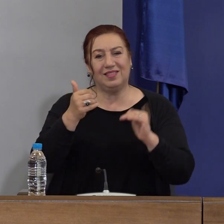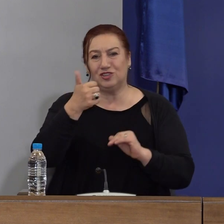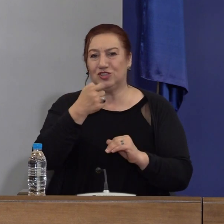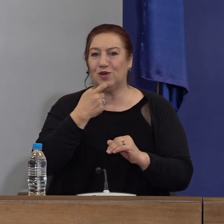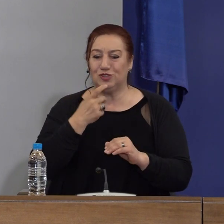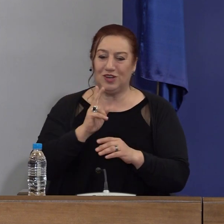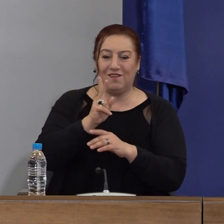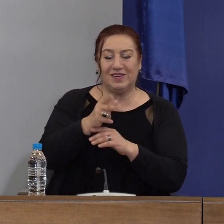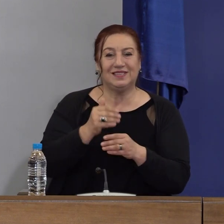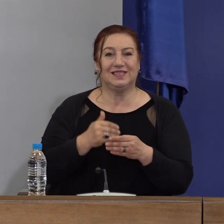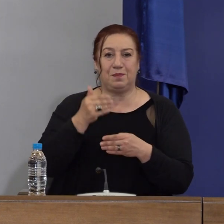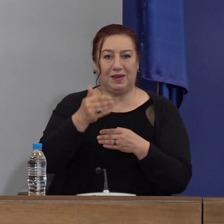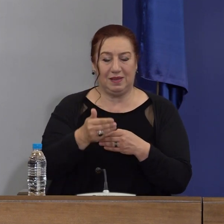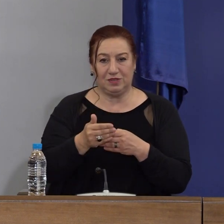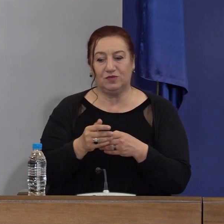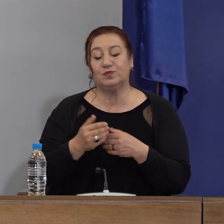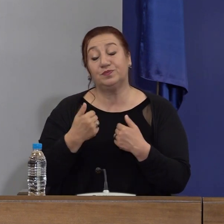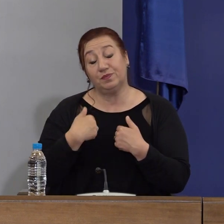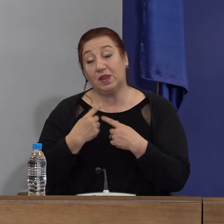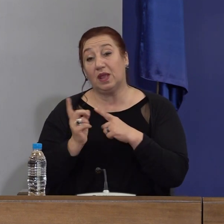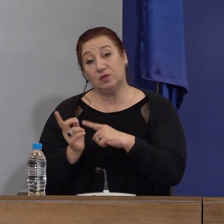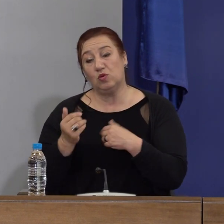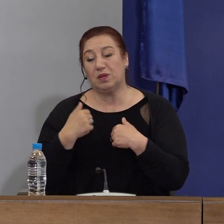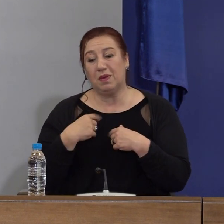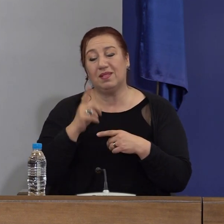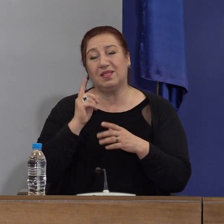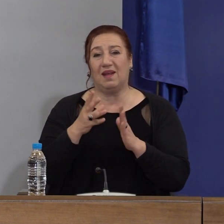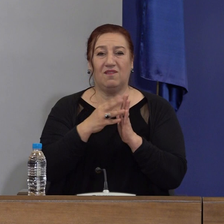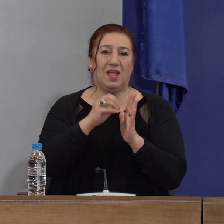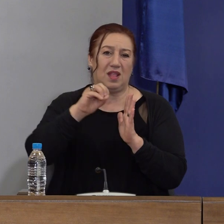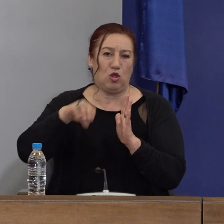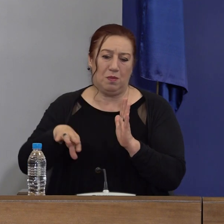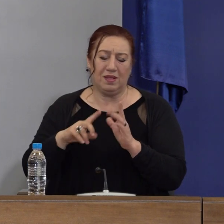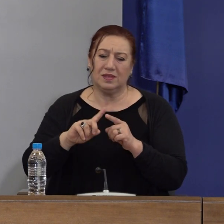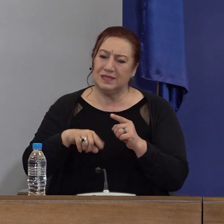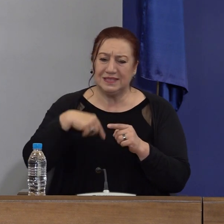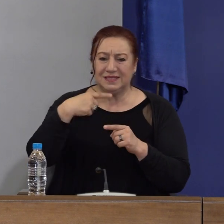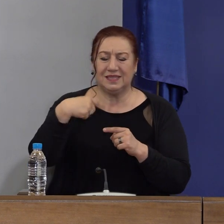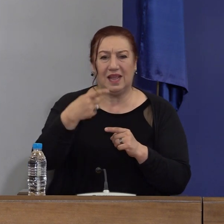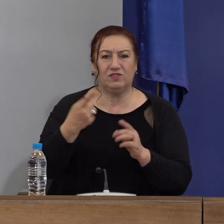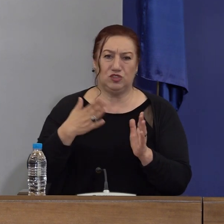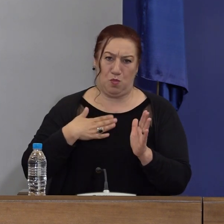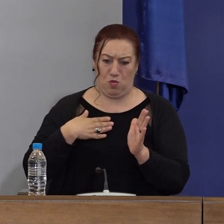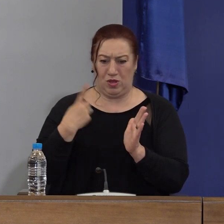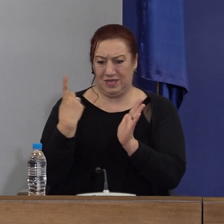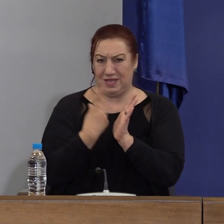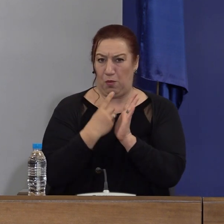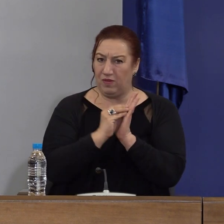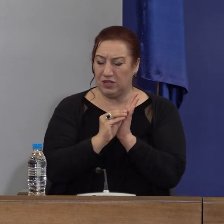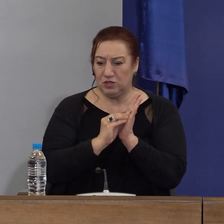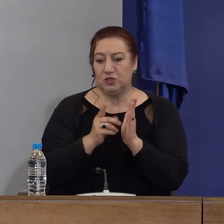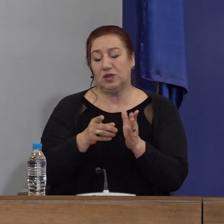Ами това, според мен, ще трябва да отпадне в една от следващите мои заповеди, тъй като